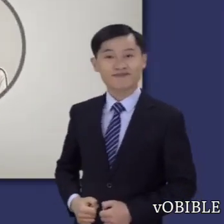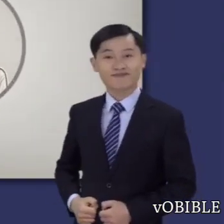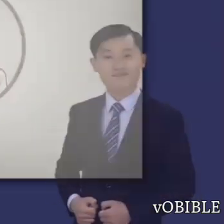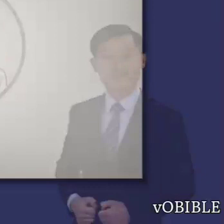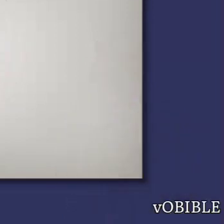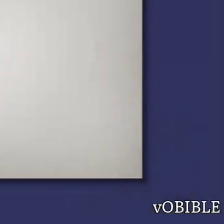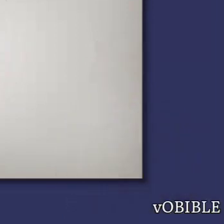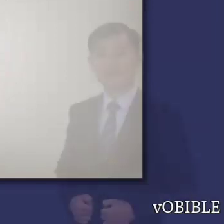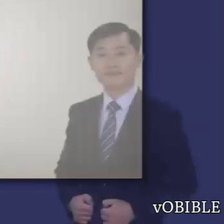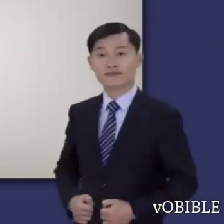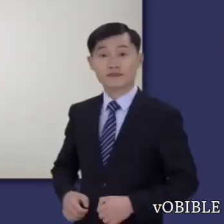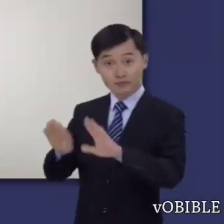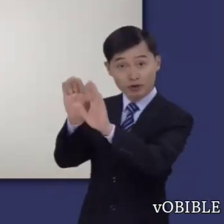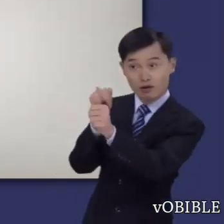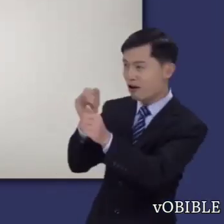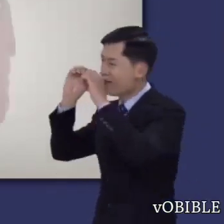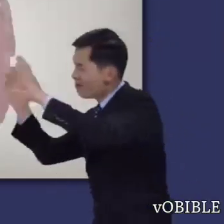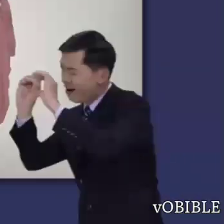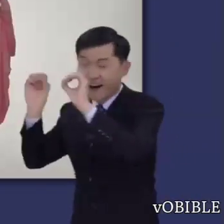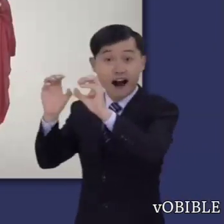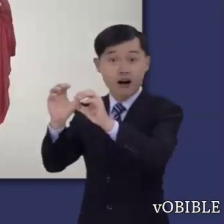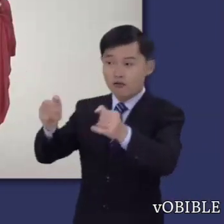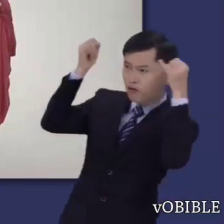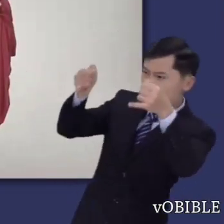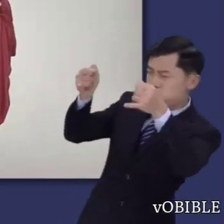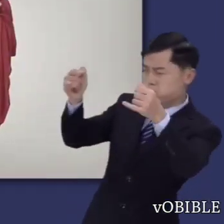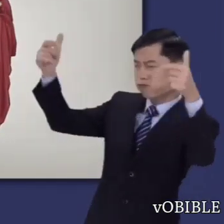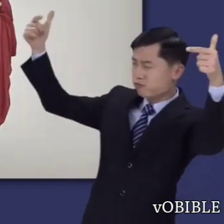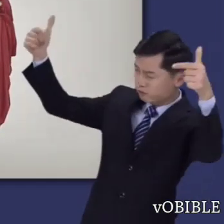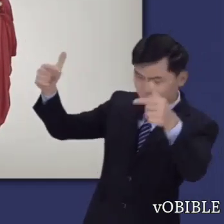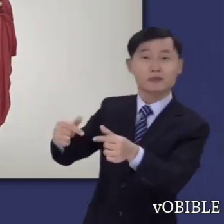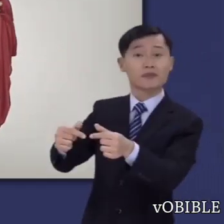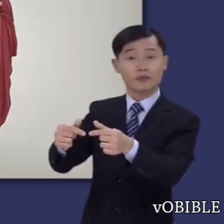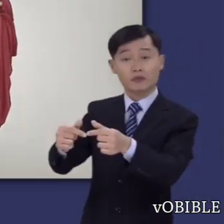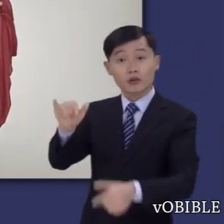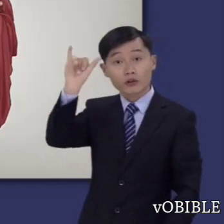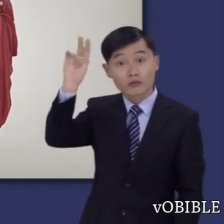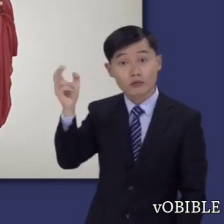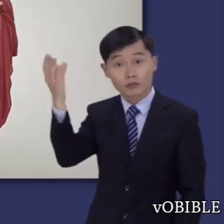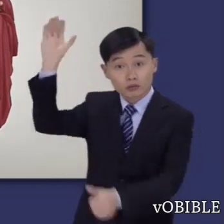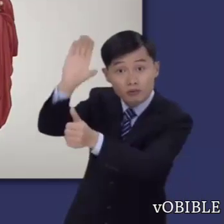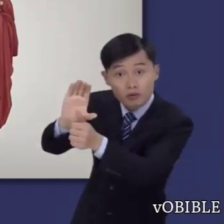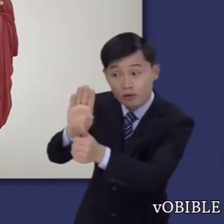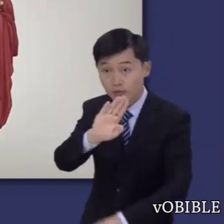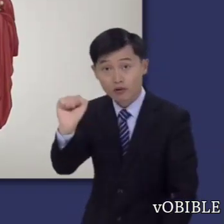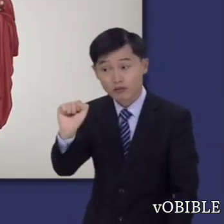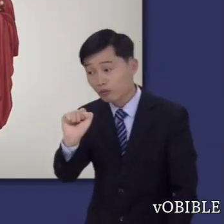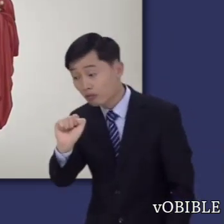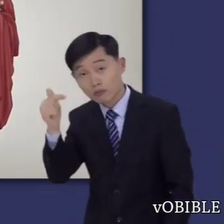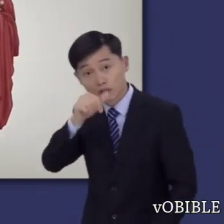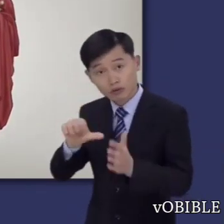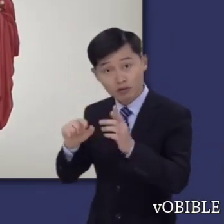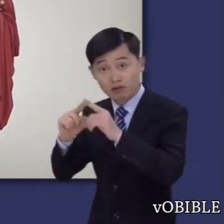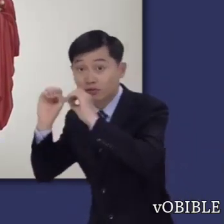罗。在第十到十一章，会众经历一段和平的时期，耶和华任用